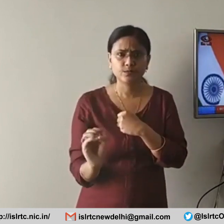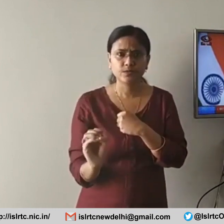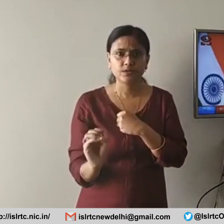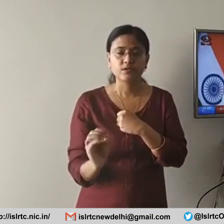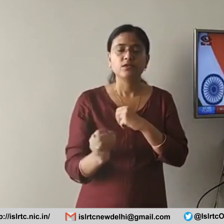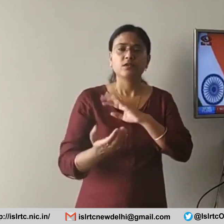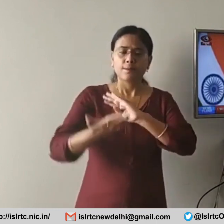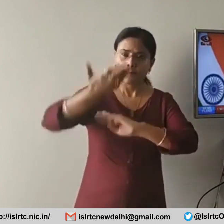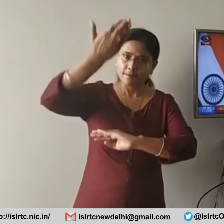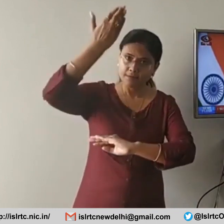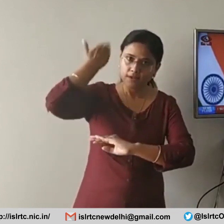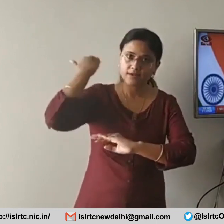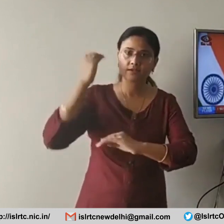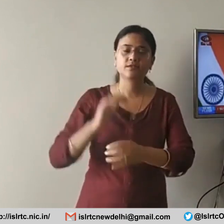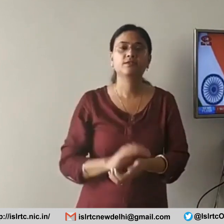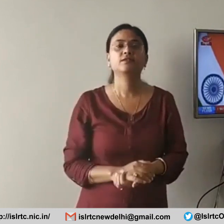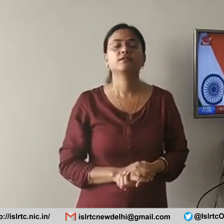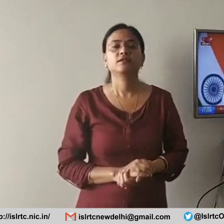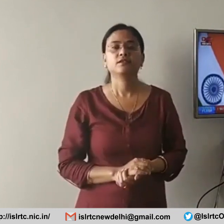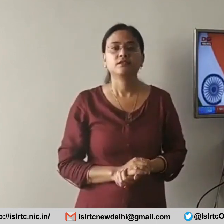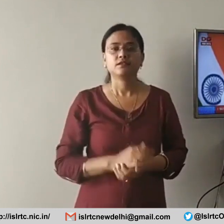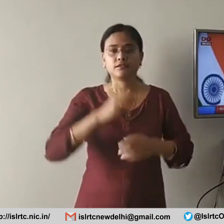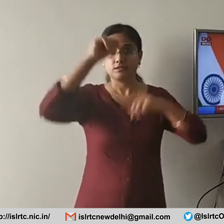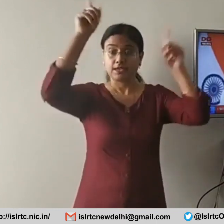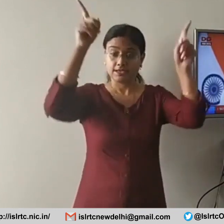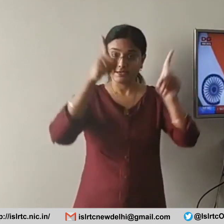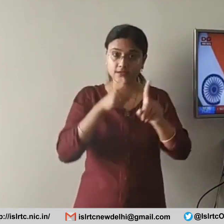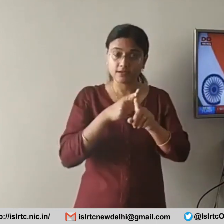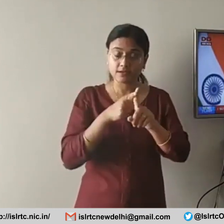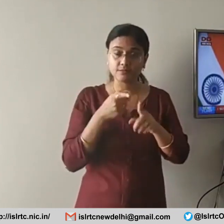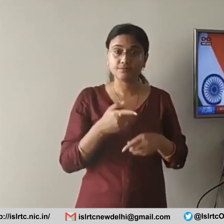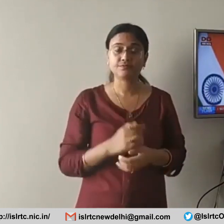उससे पहले ही भारत ने